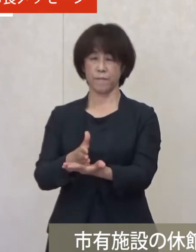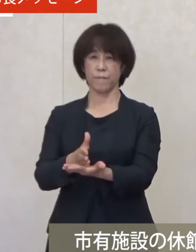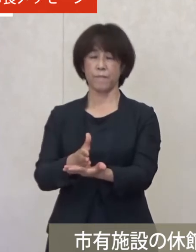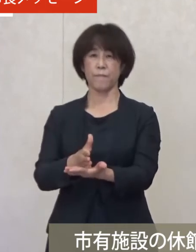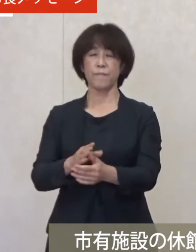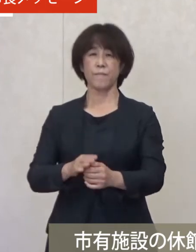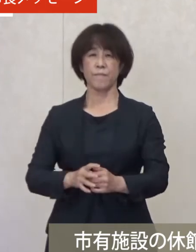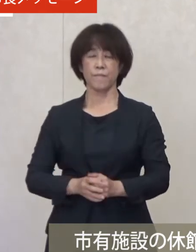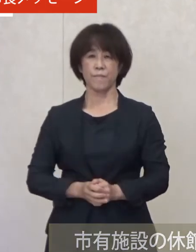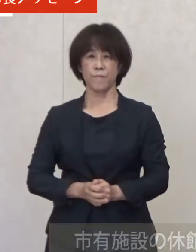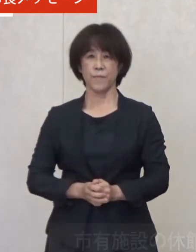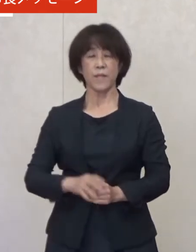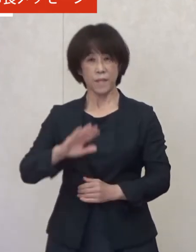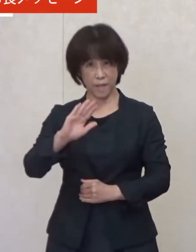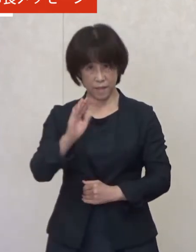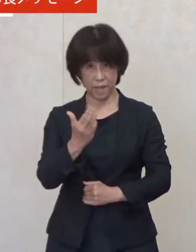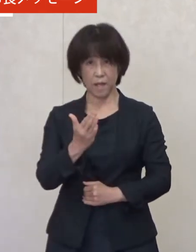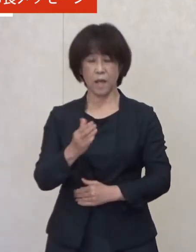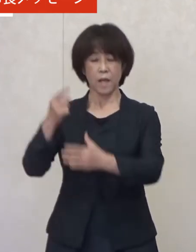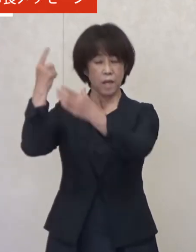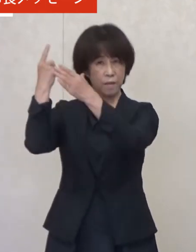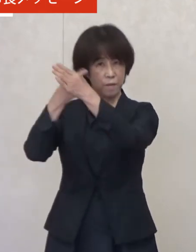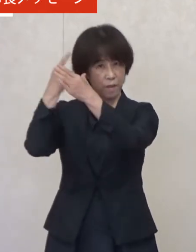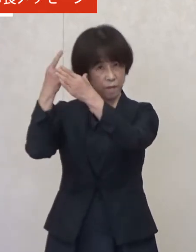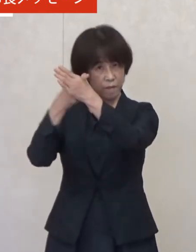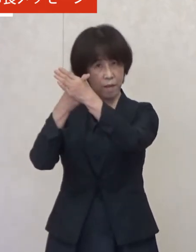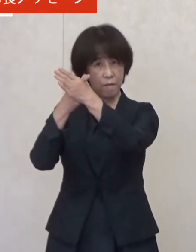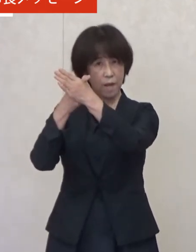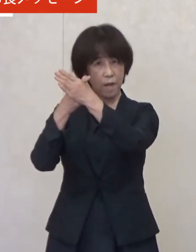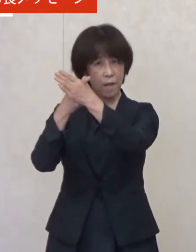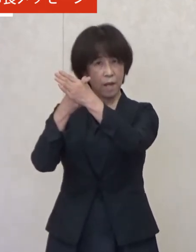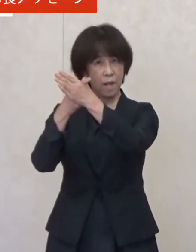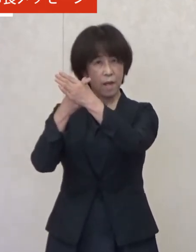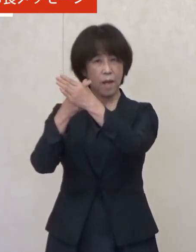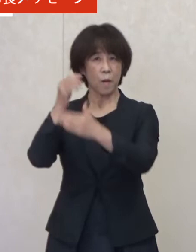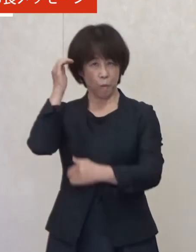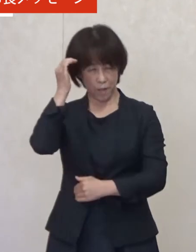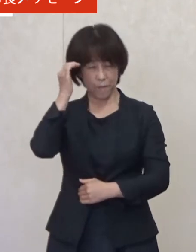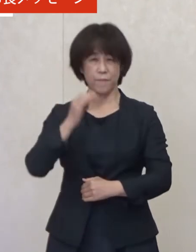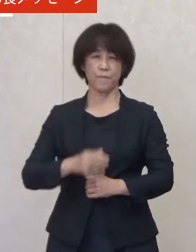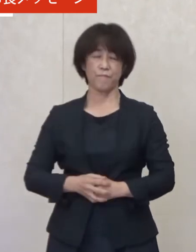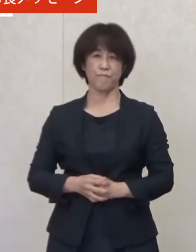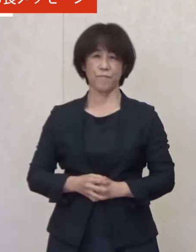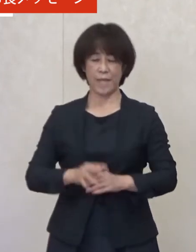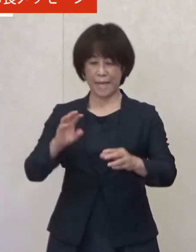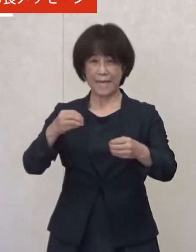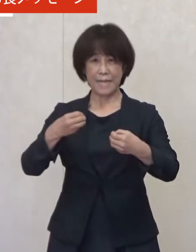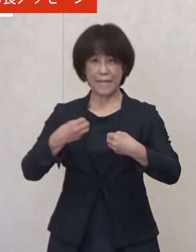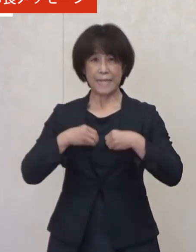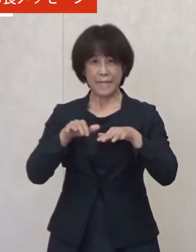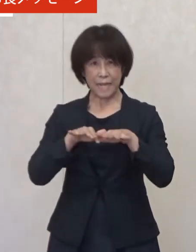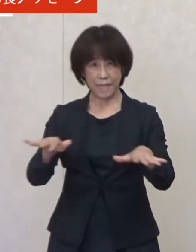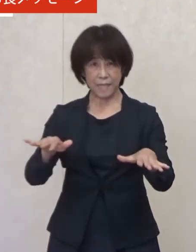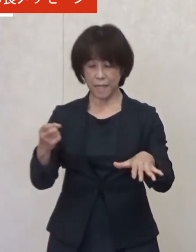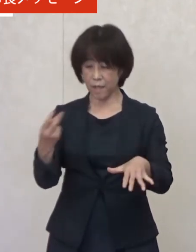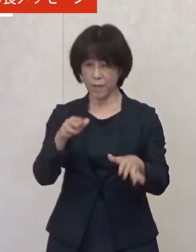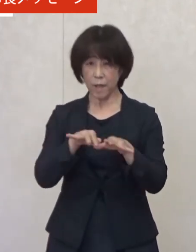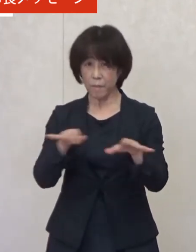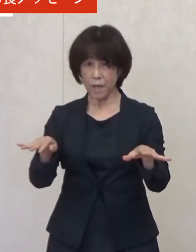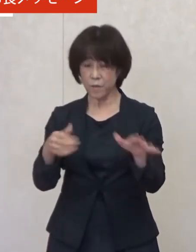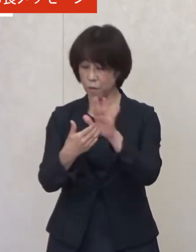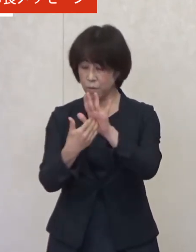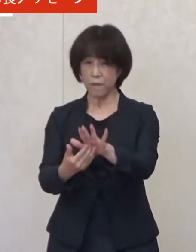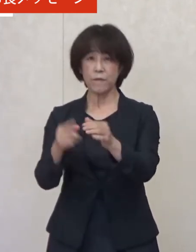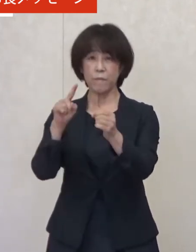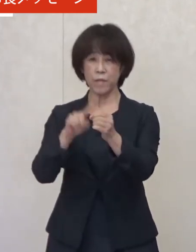。しかしまだ油断は禁物であり、感染の再拡大を防ぐためにも市民